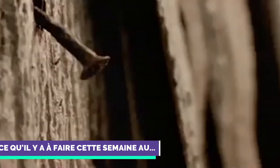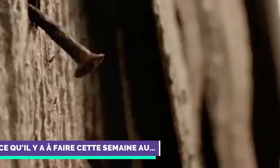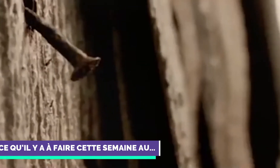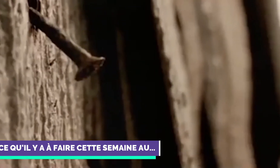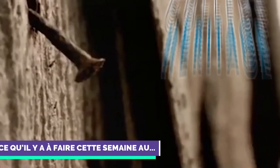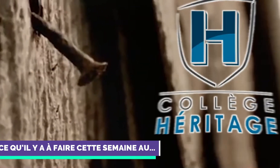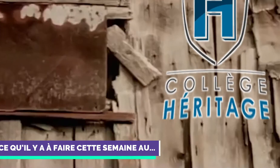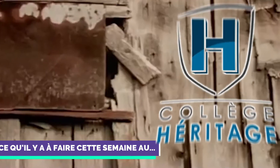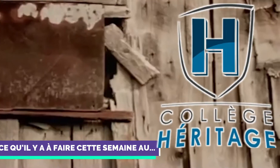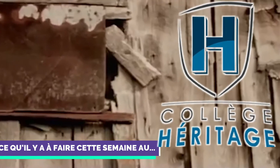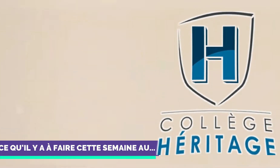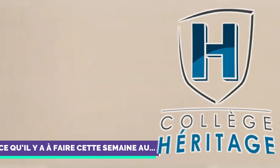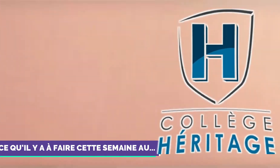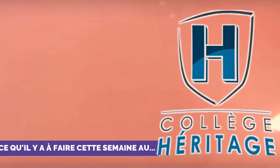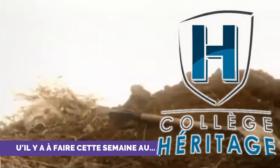Ton